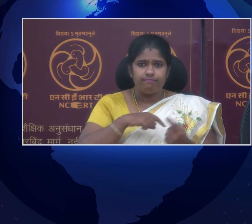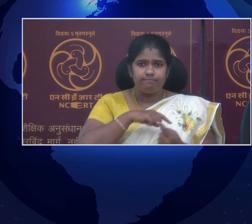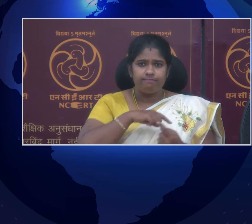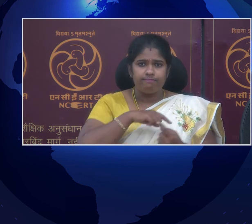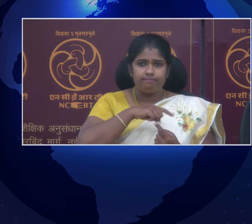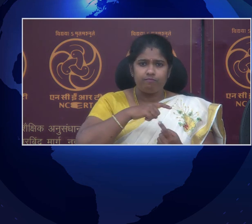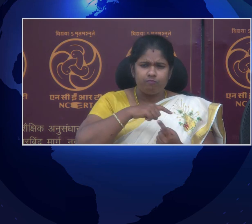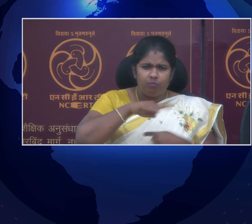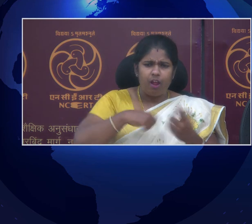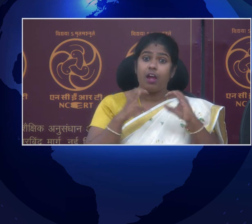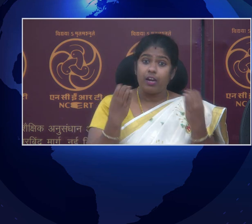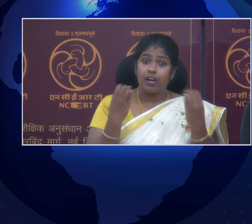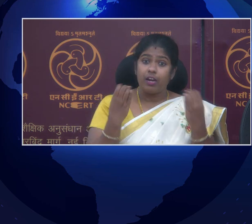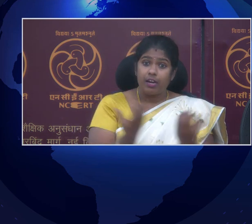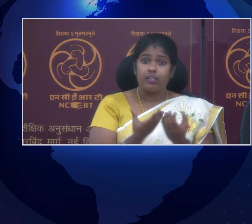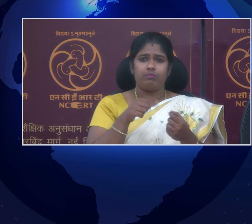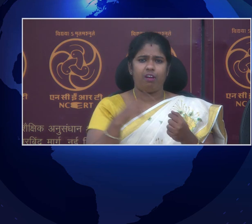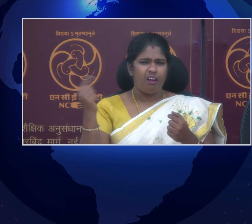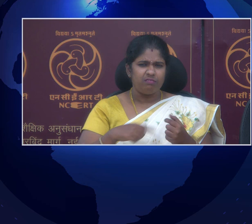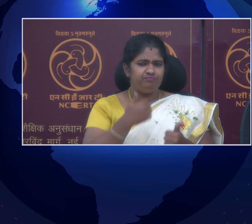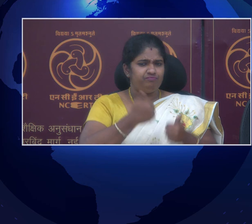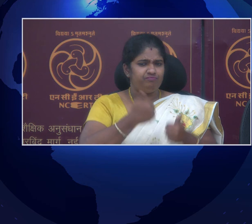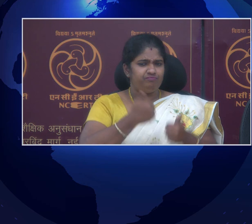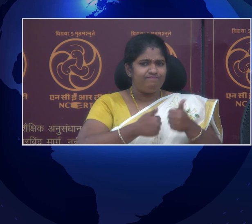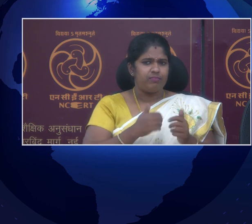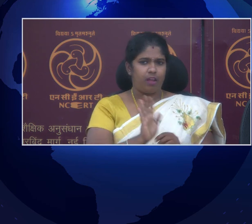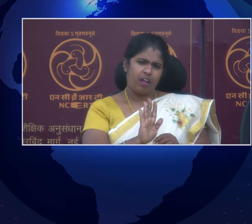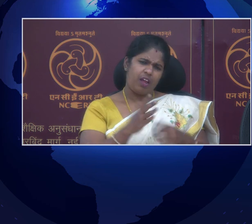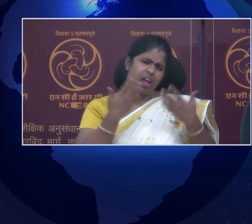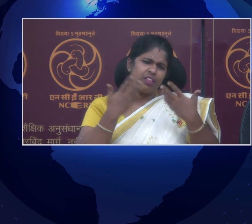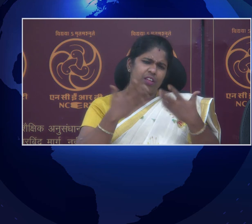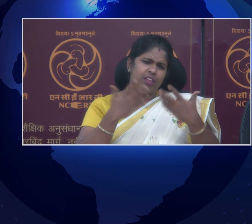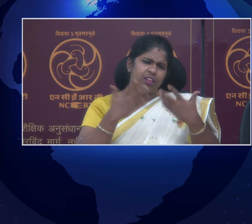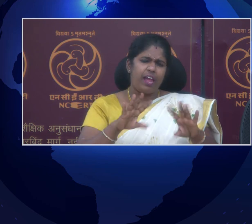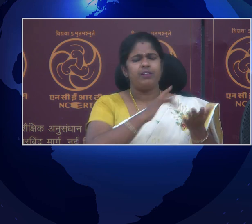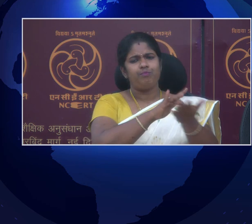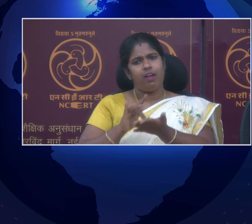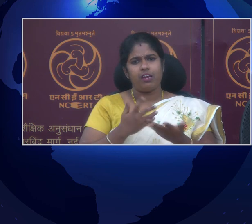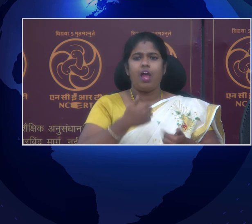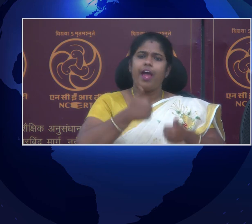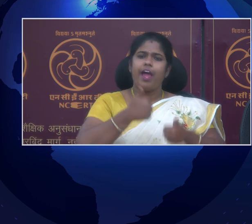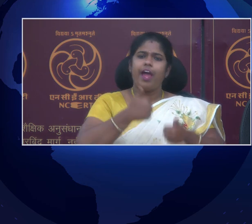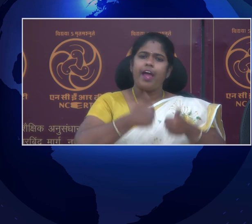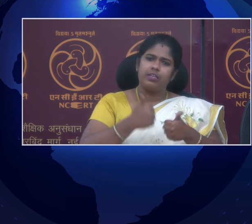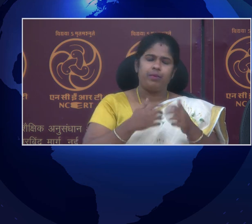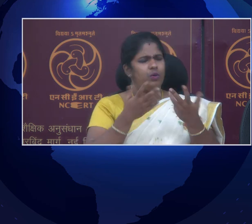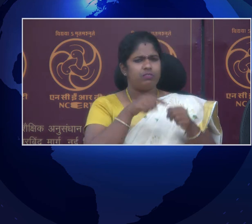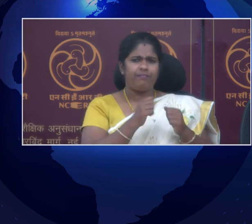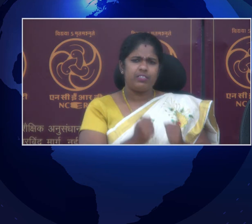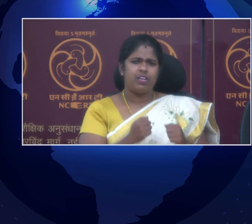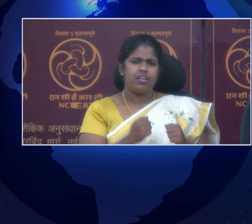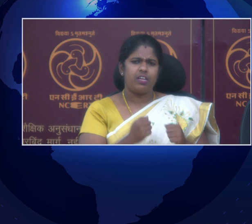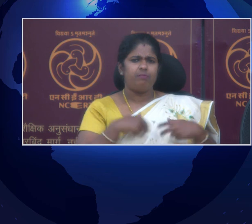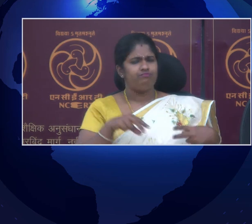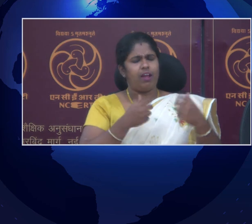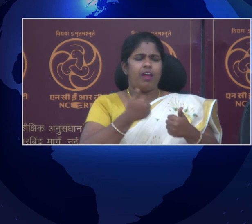ऑफ क्लासरूम आके परीक्षा देने की जरूरत नहीं होगा, वो भारत के किसी भी सुदूर क्षेत्र में बैठा हुआ है वो अपना असेसमेंट बच्चा करवा सकता है। ये हम